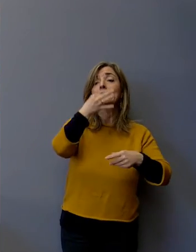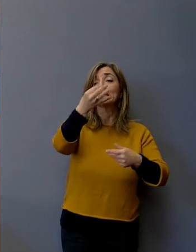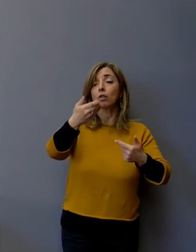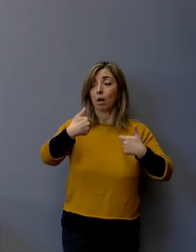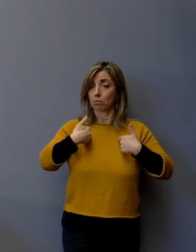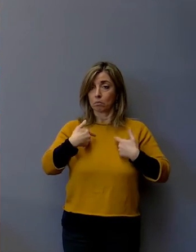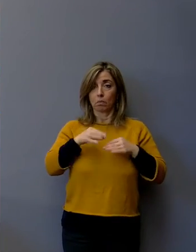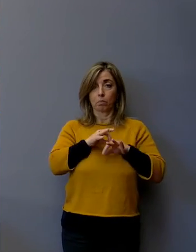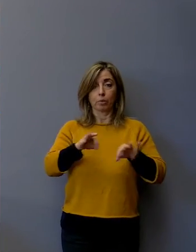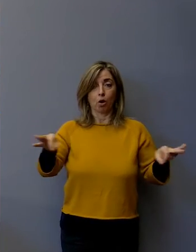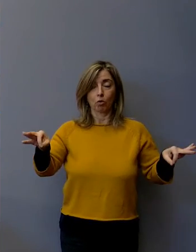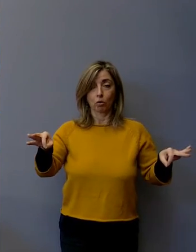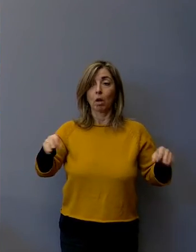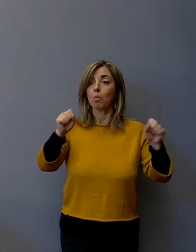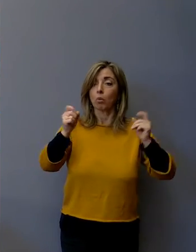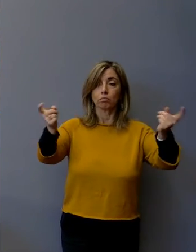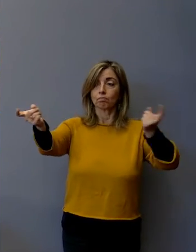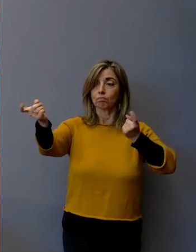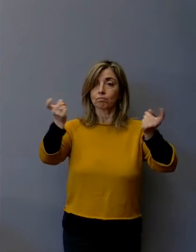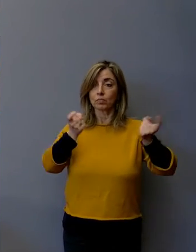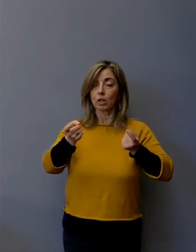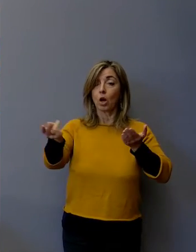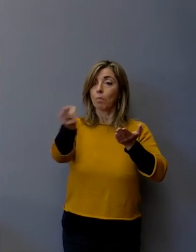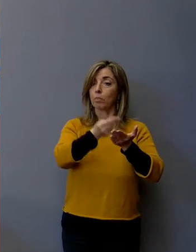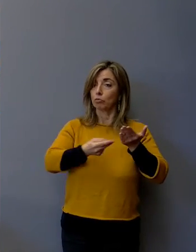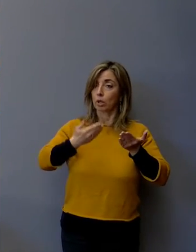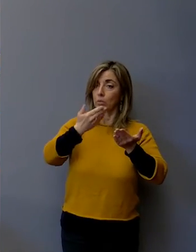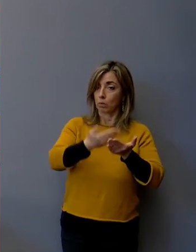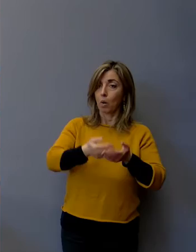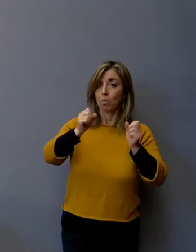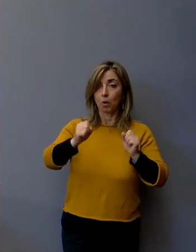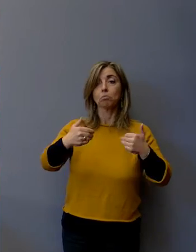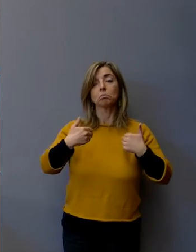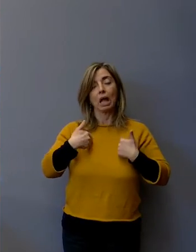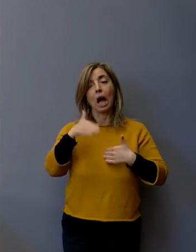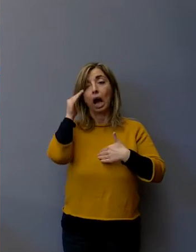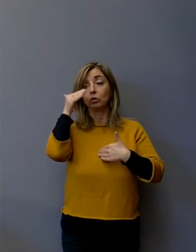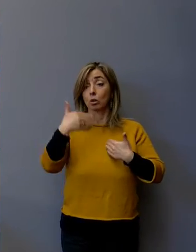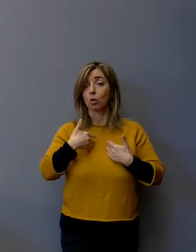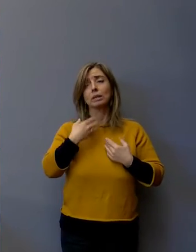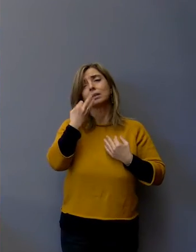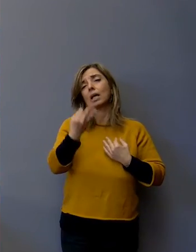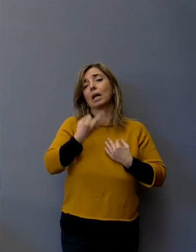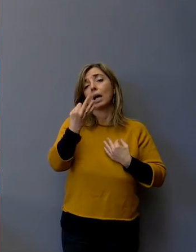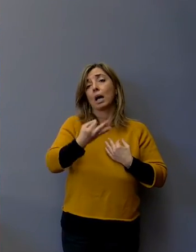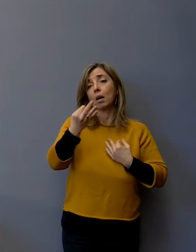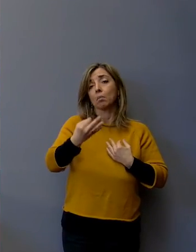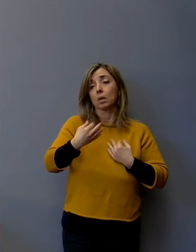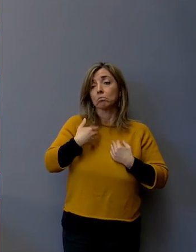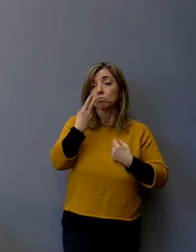progetti e ascoltiamo e abbiamo sempre ascoltati e sfido chiunque di voi opposizione e